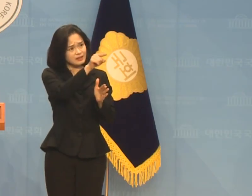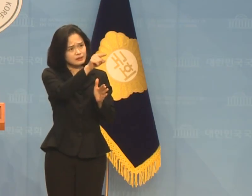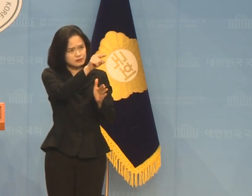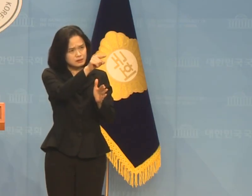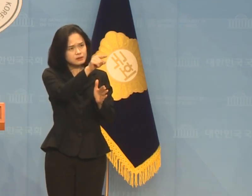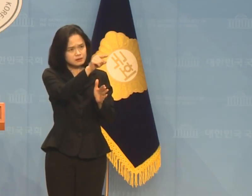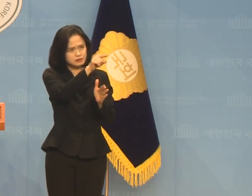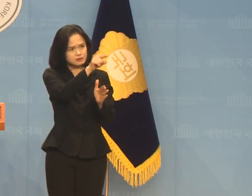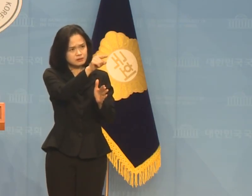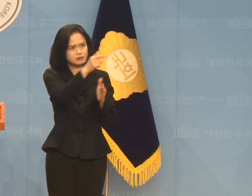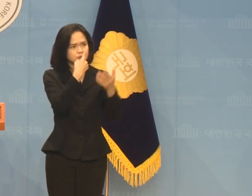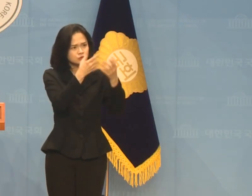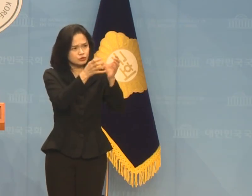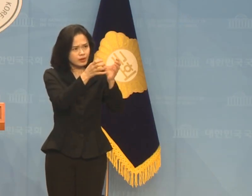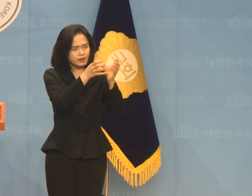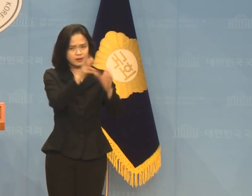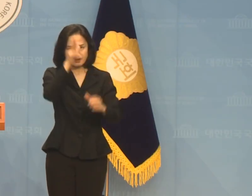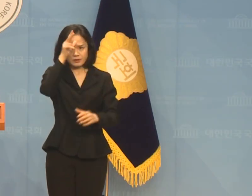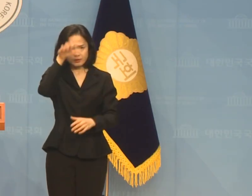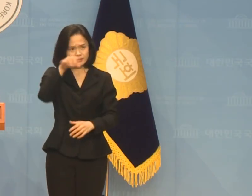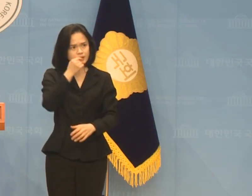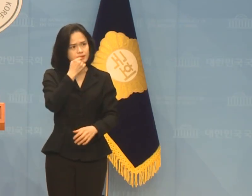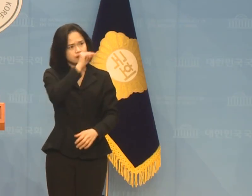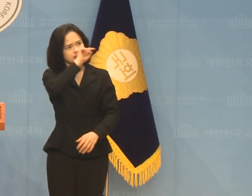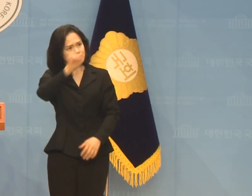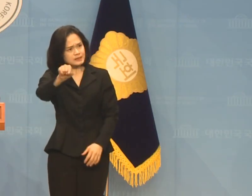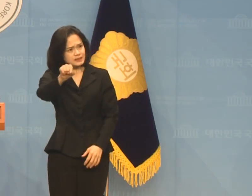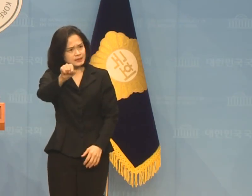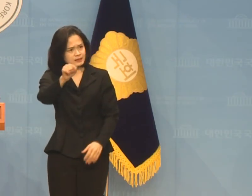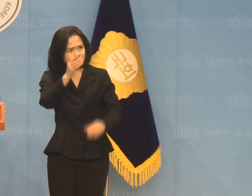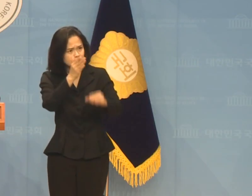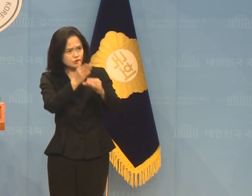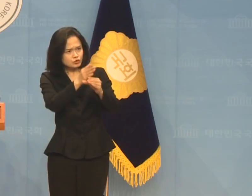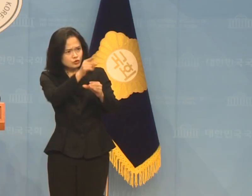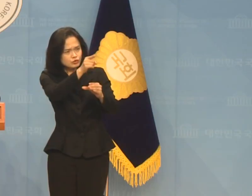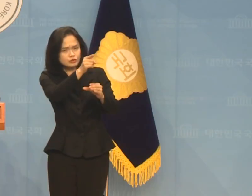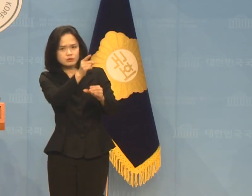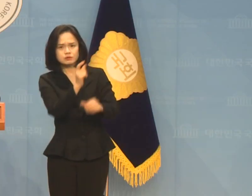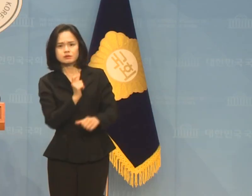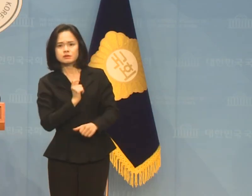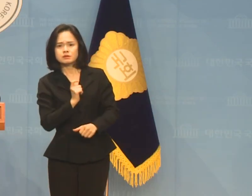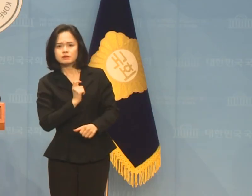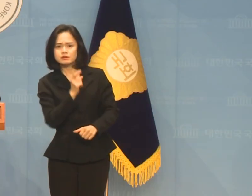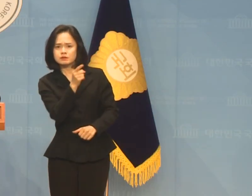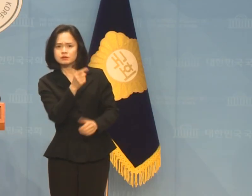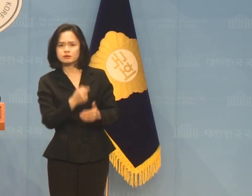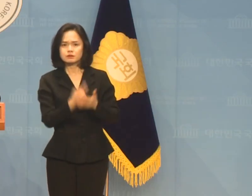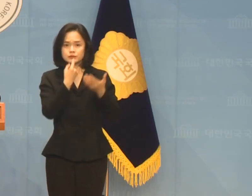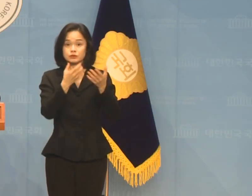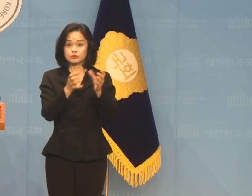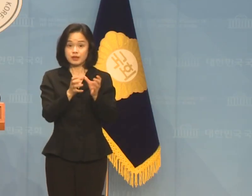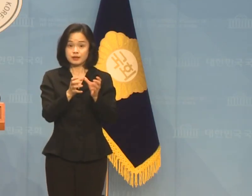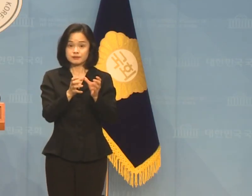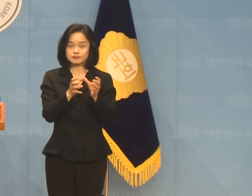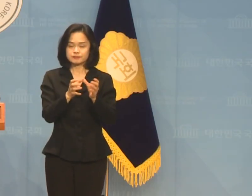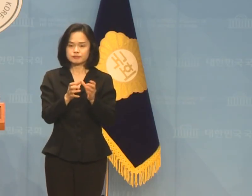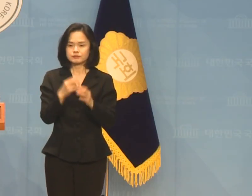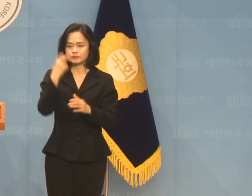없는 그런 상황입니다. 민주당이 불법 수사 개입을 자인한 꼴